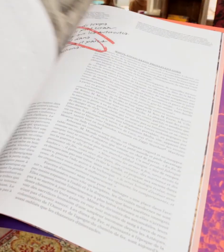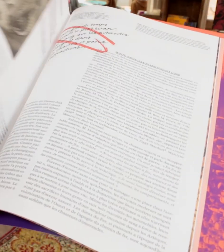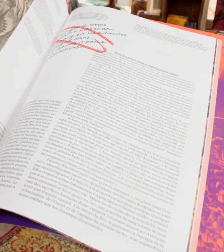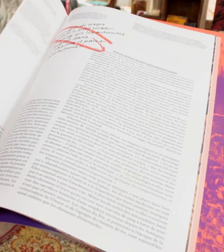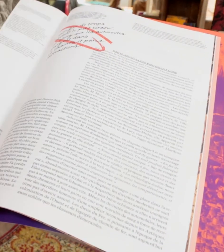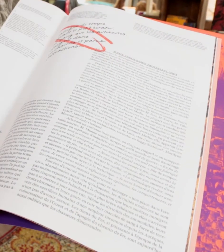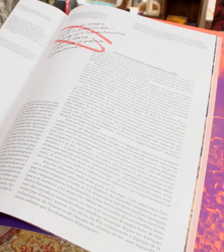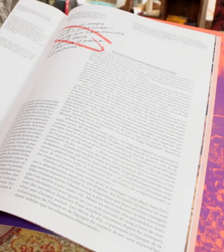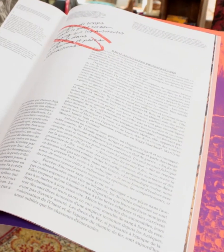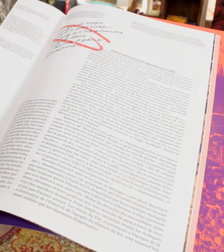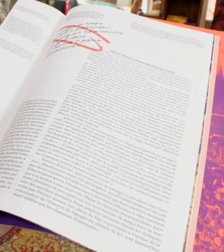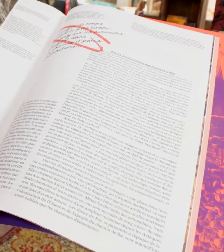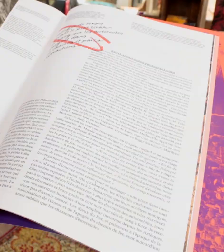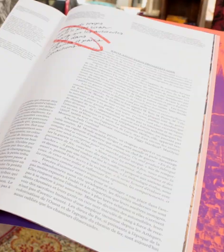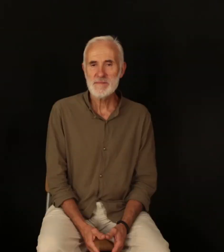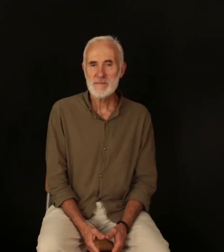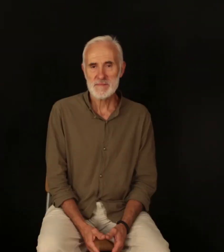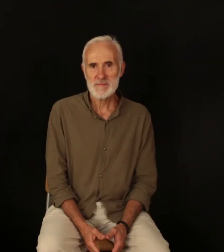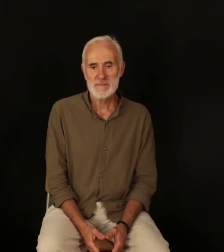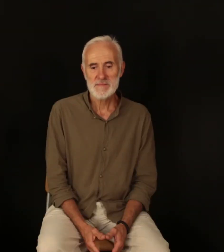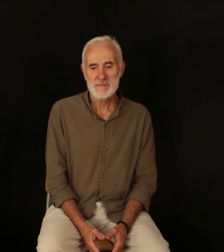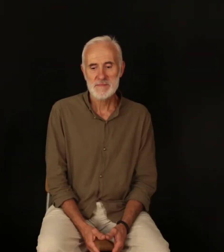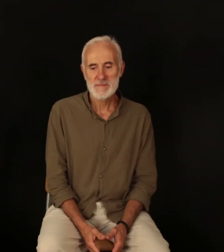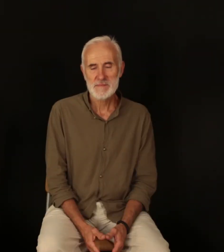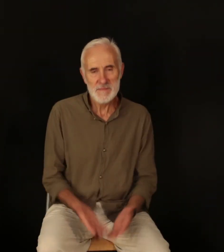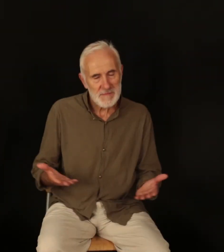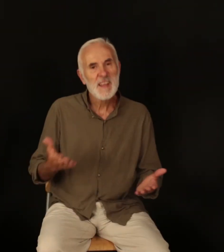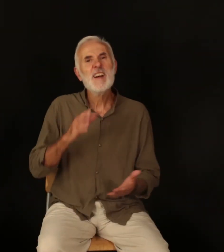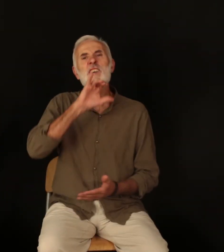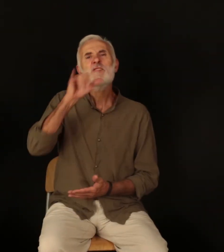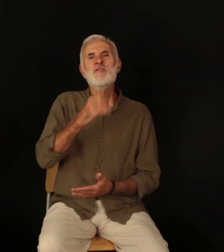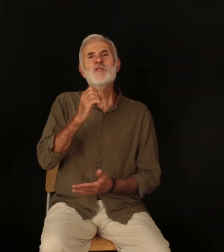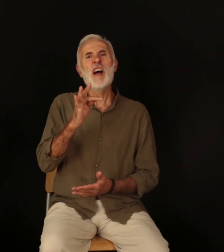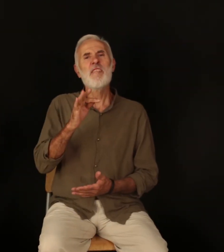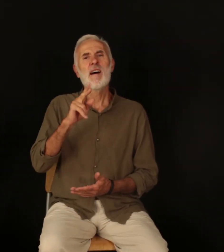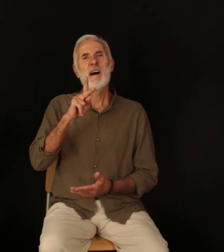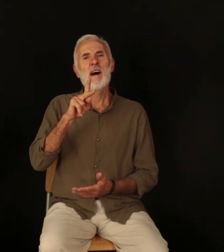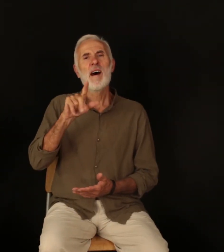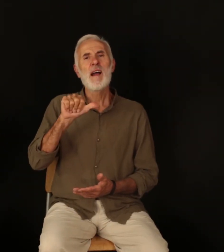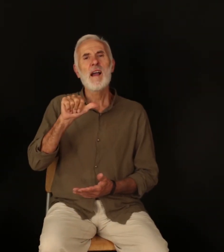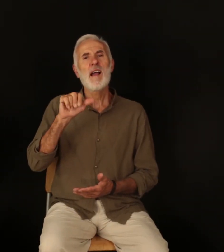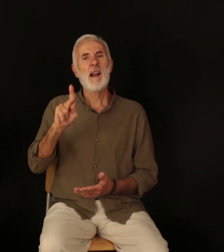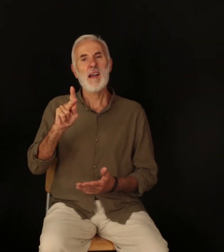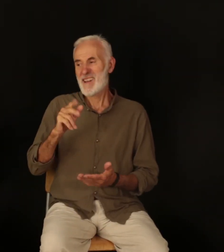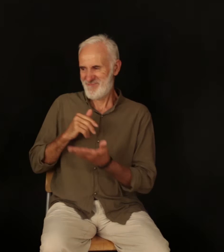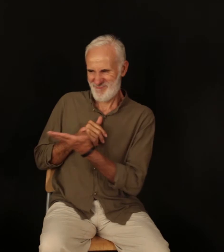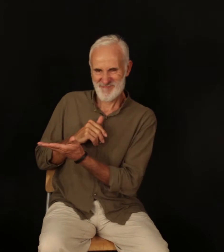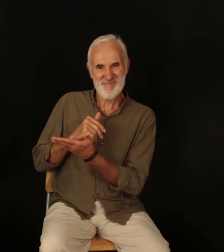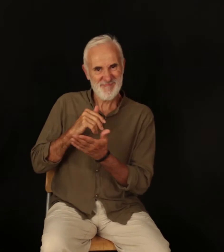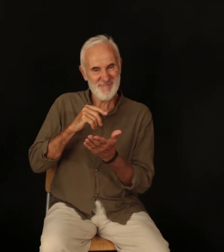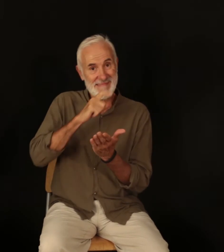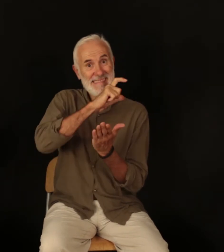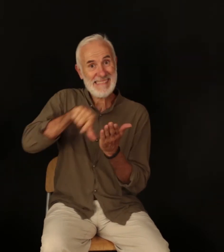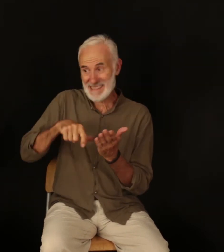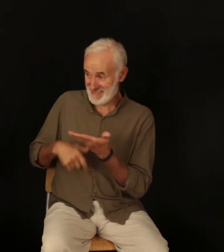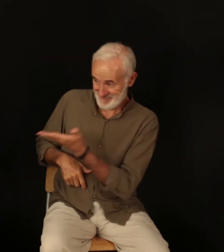con las manos libres para hacer su plan. Le 6e numéro de la revue de Jeff Clack s'intitule Pied à terre. Il ressemble